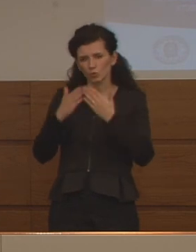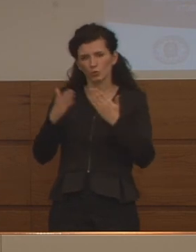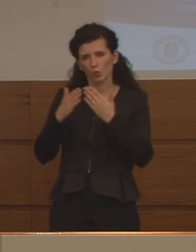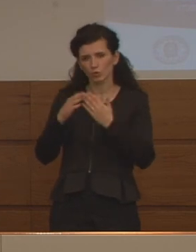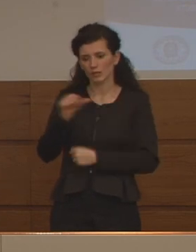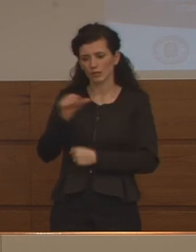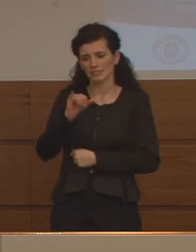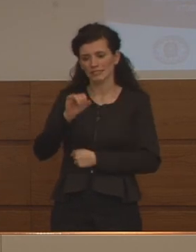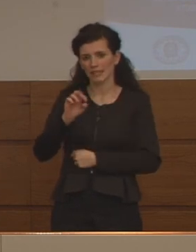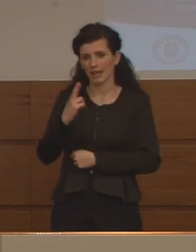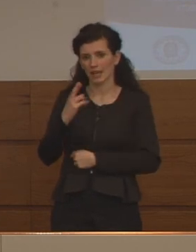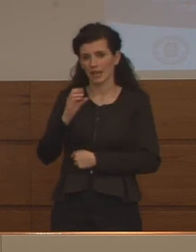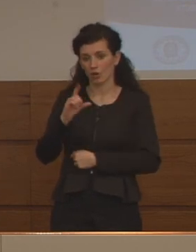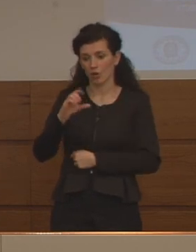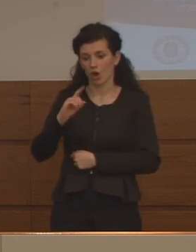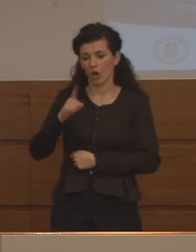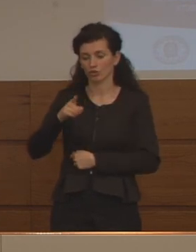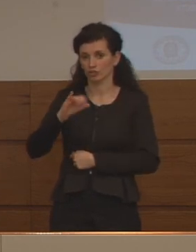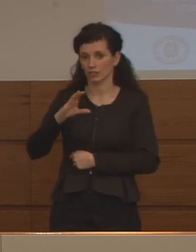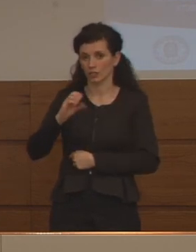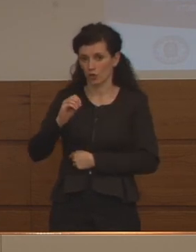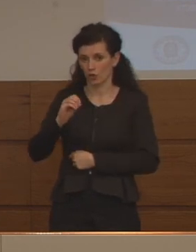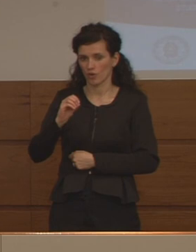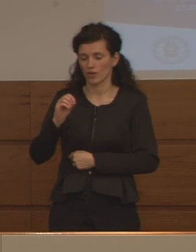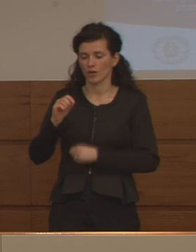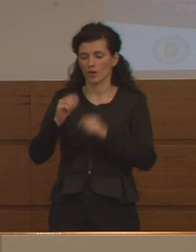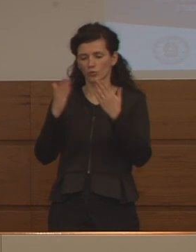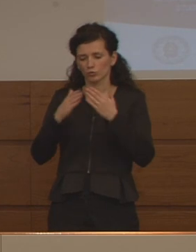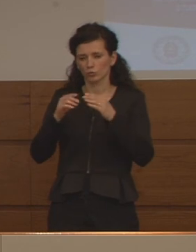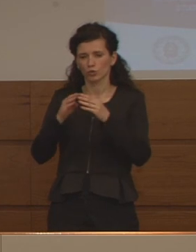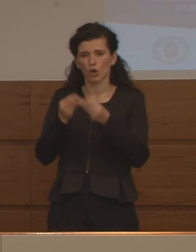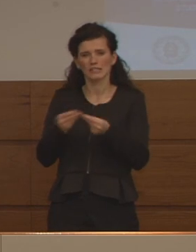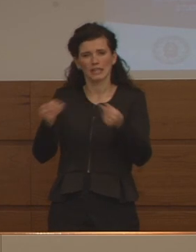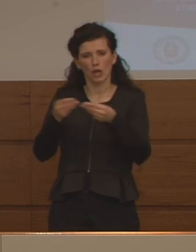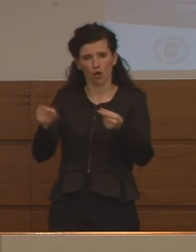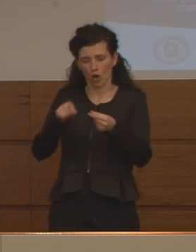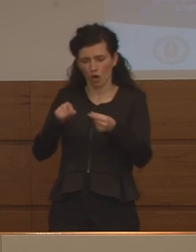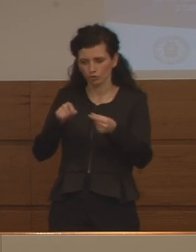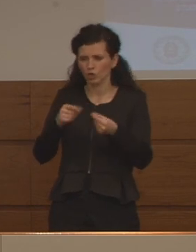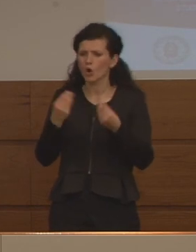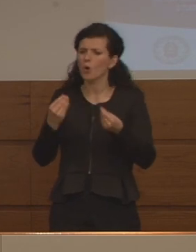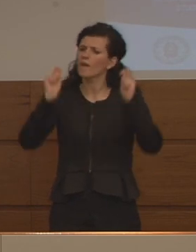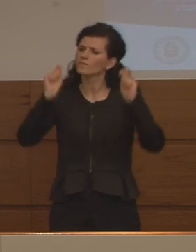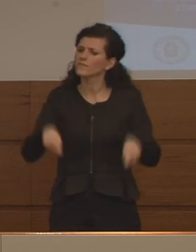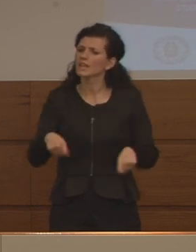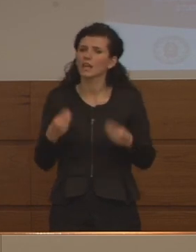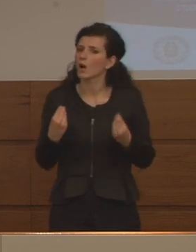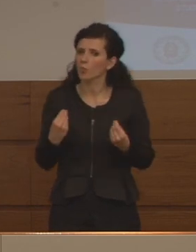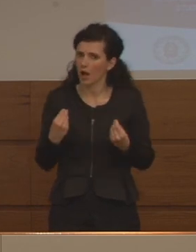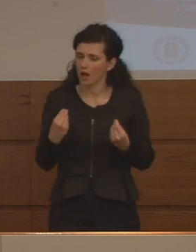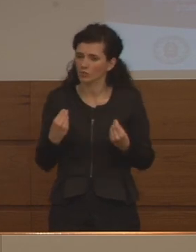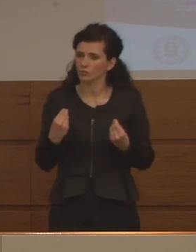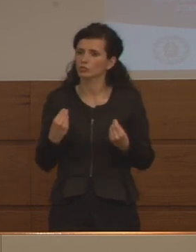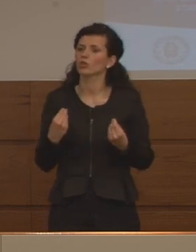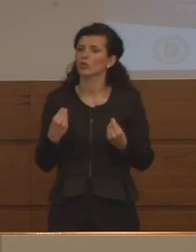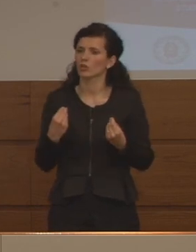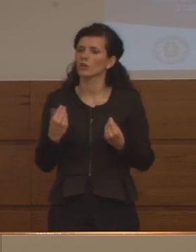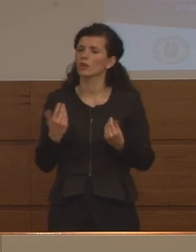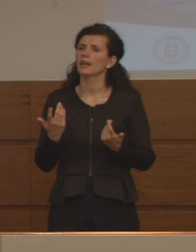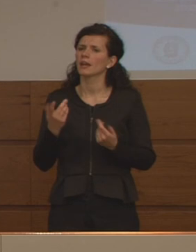quando partirà e se avete scelto qual è il test che farete ma le chiedo anche visto che stava parlando